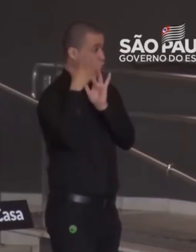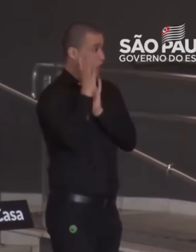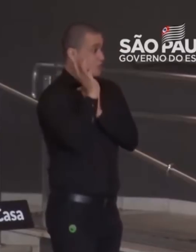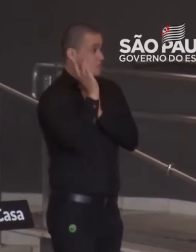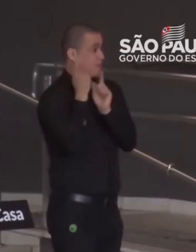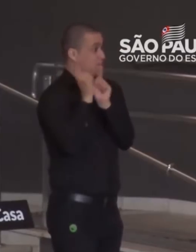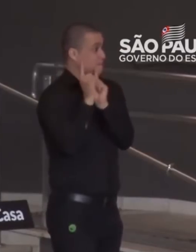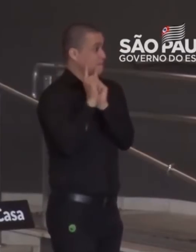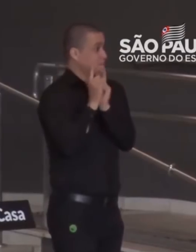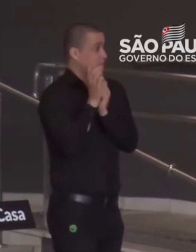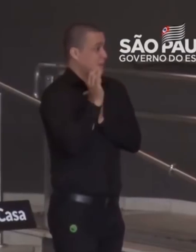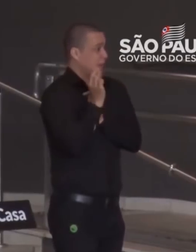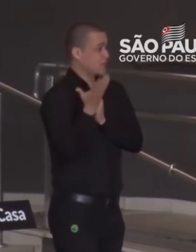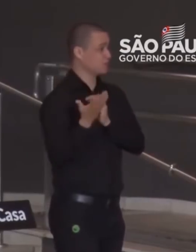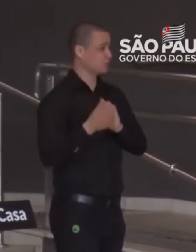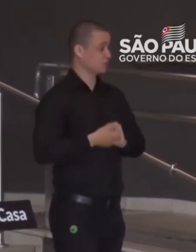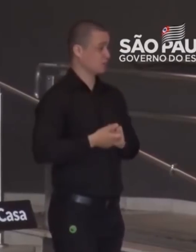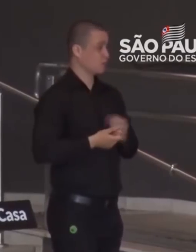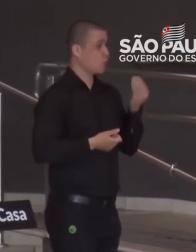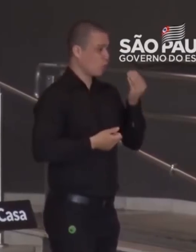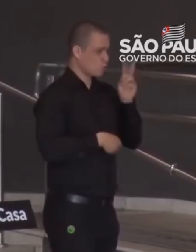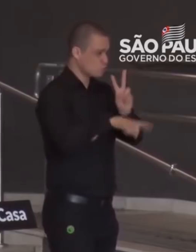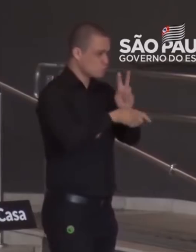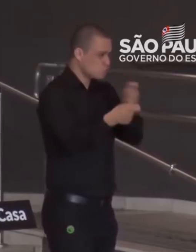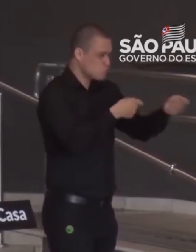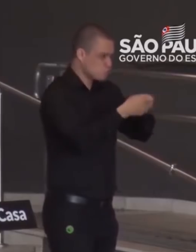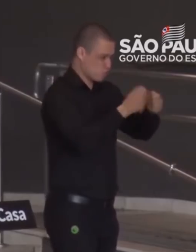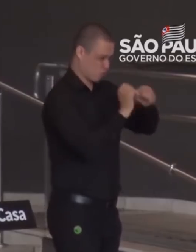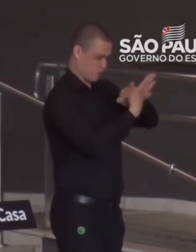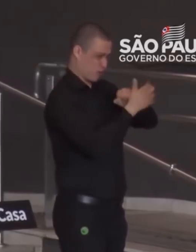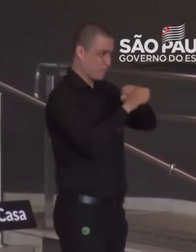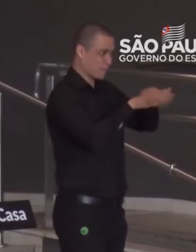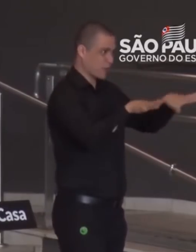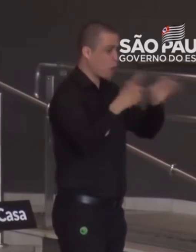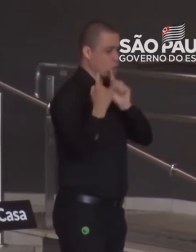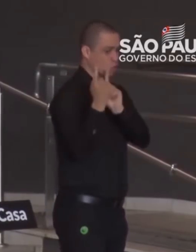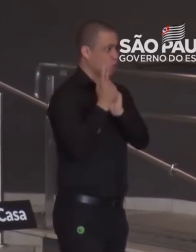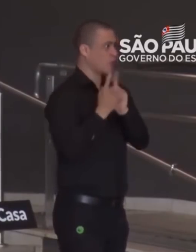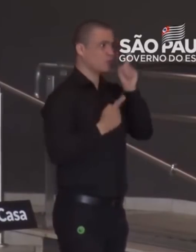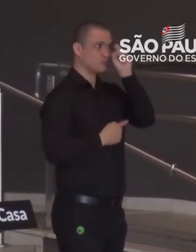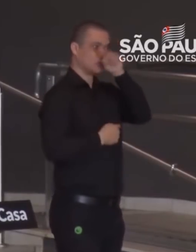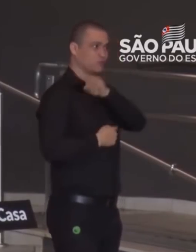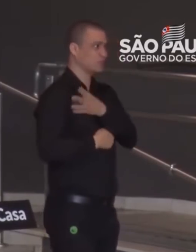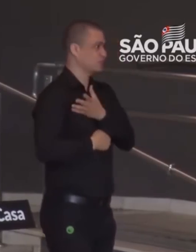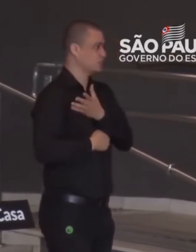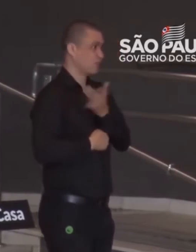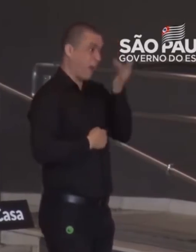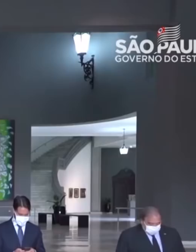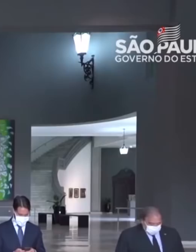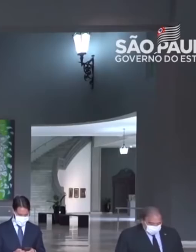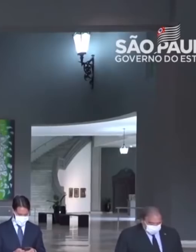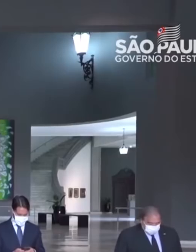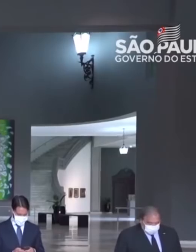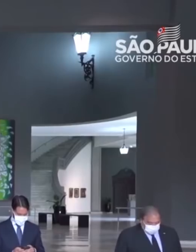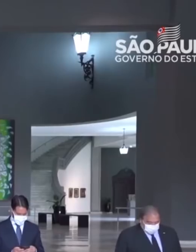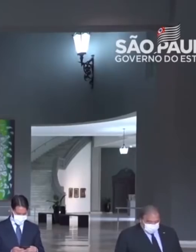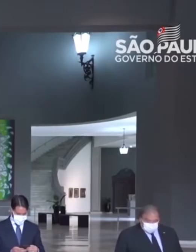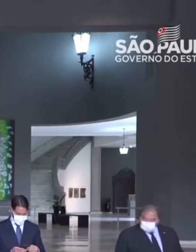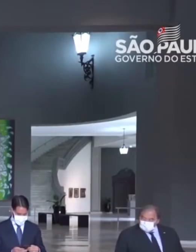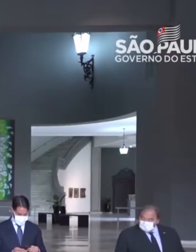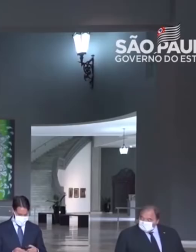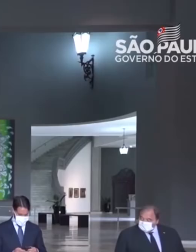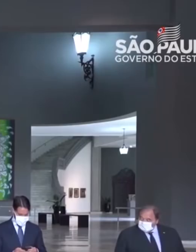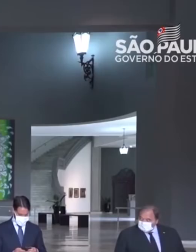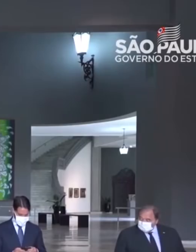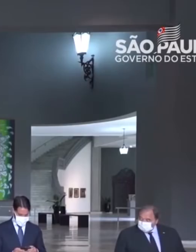então veja é do ponto de vista de controle da infecção é são situações de risco em todo